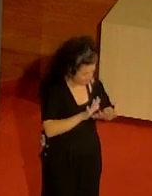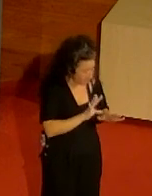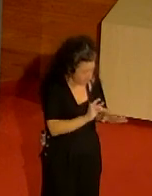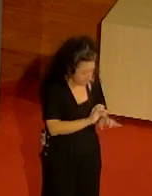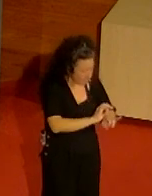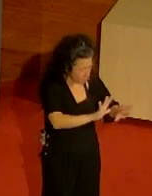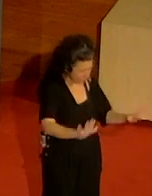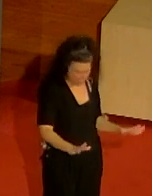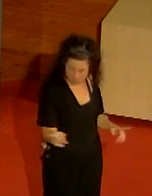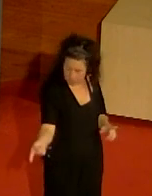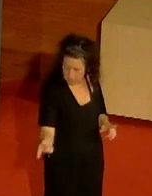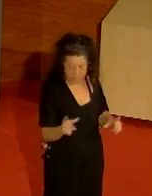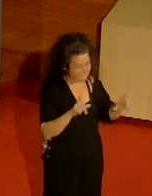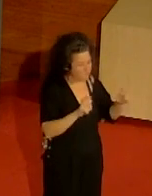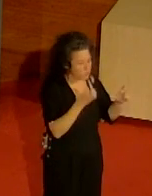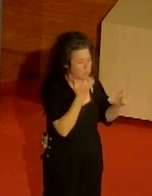ejemplo, es de México.